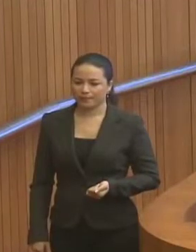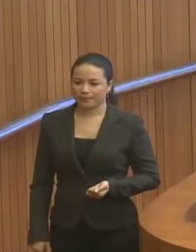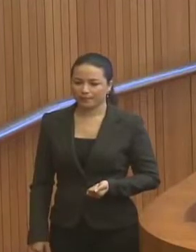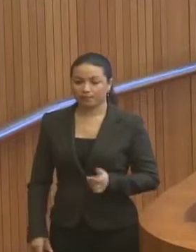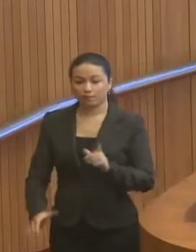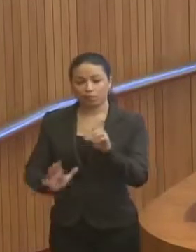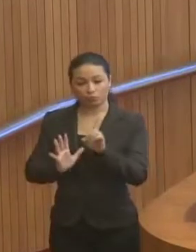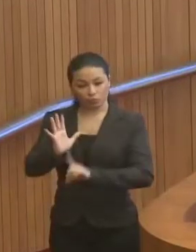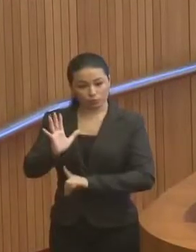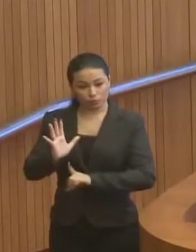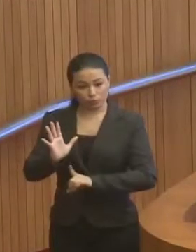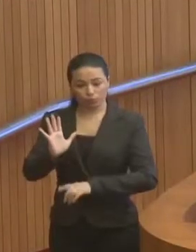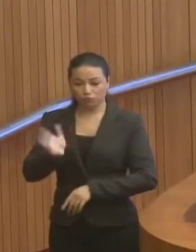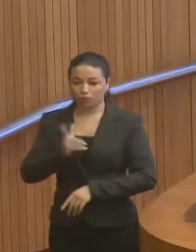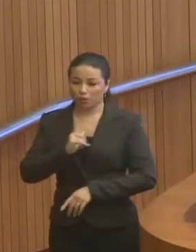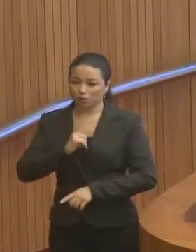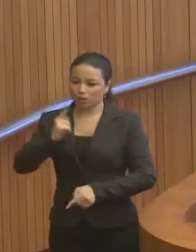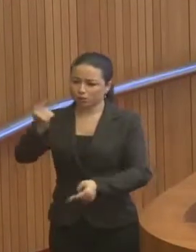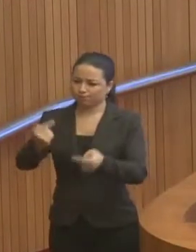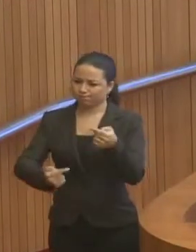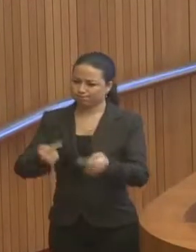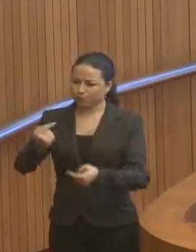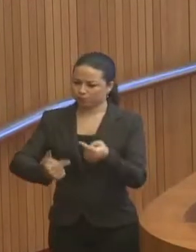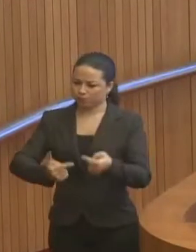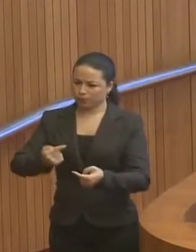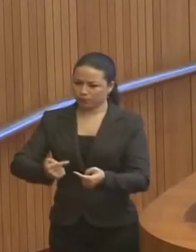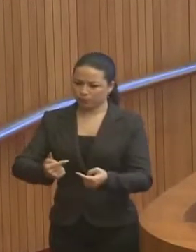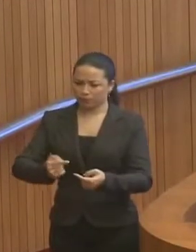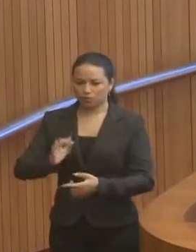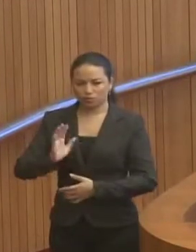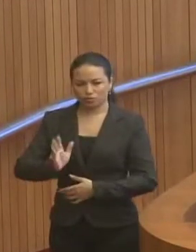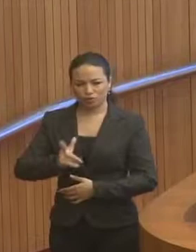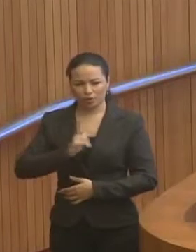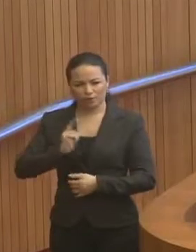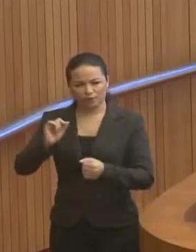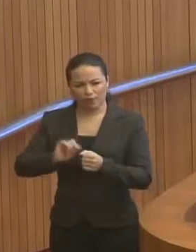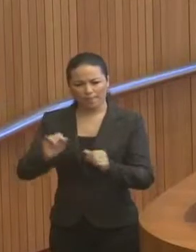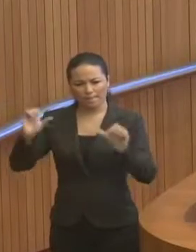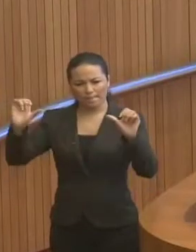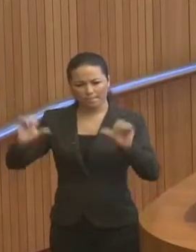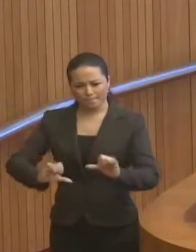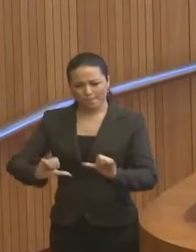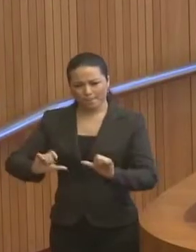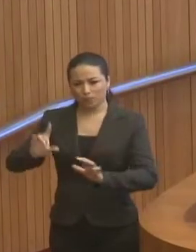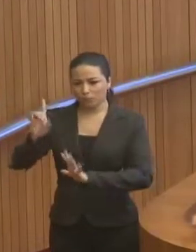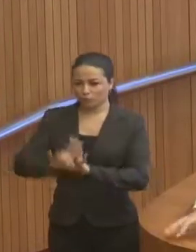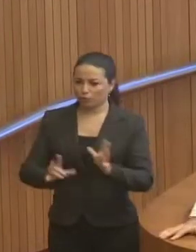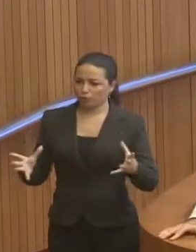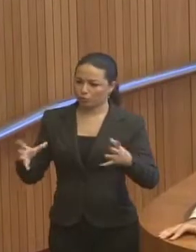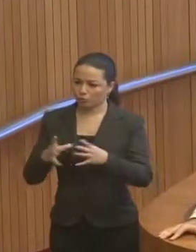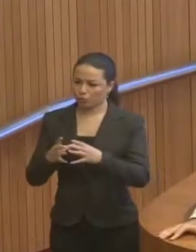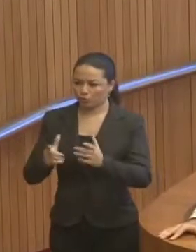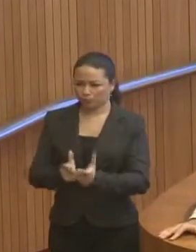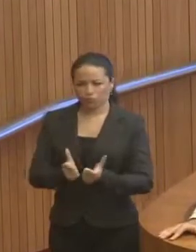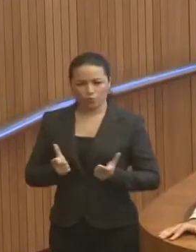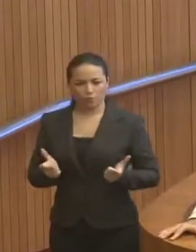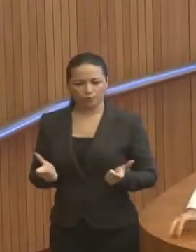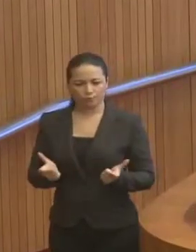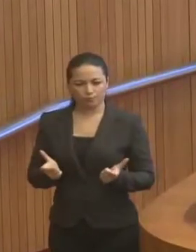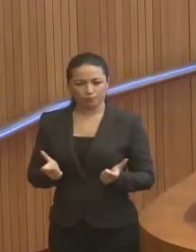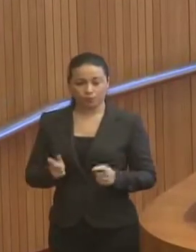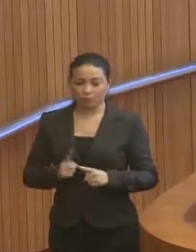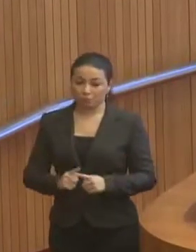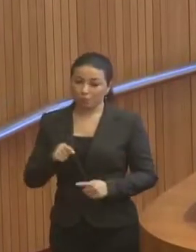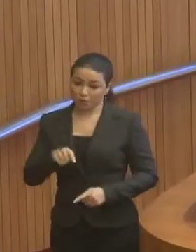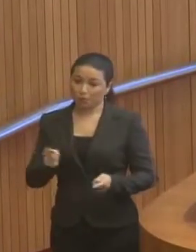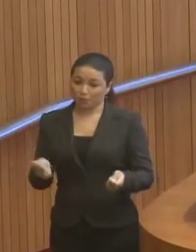O direito que está sendo discutido está violentando o direito da coletividade da maioria. Mas